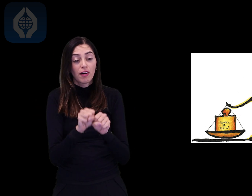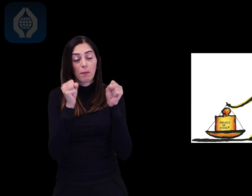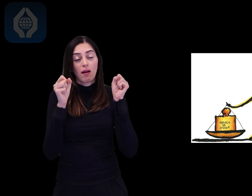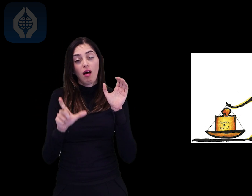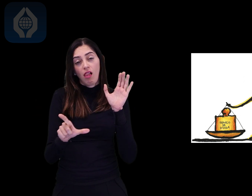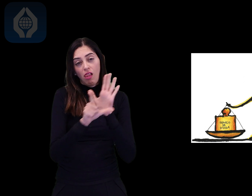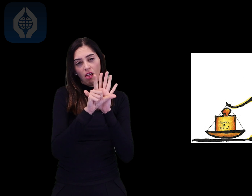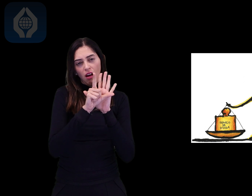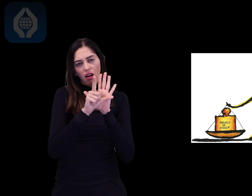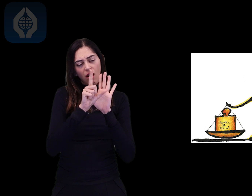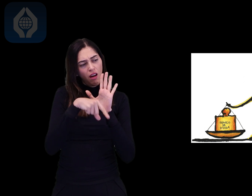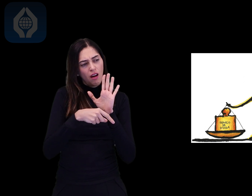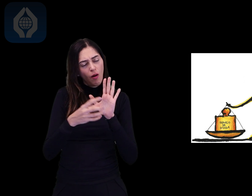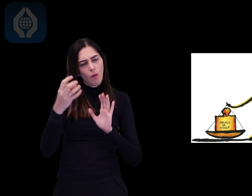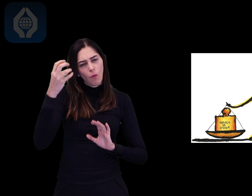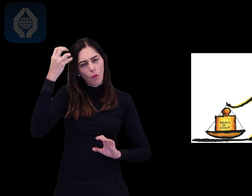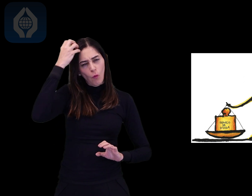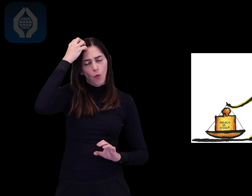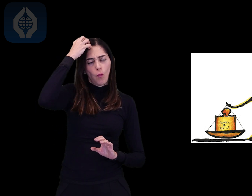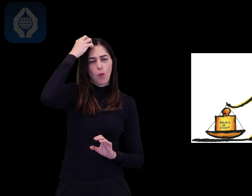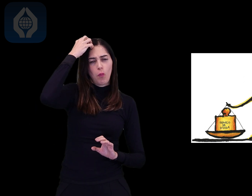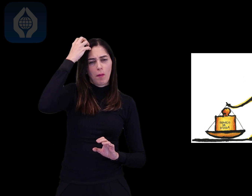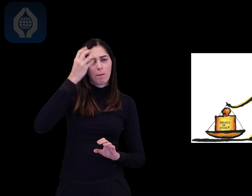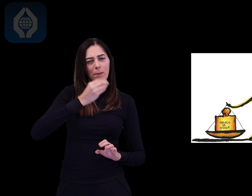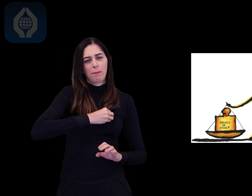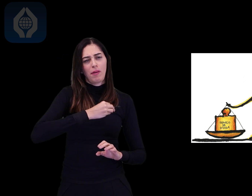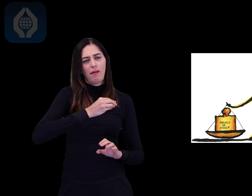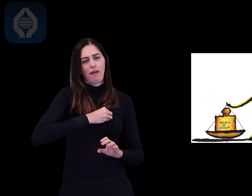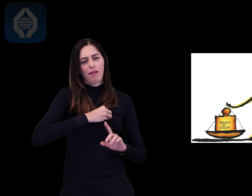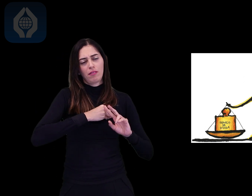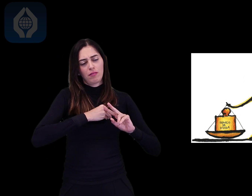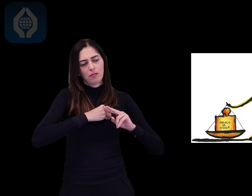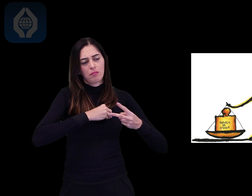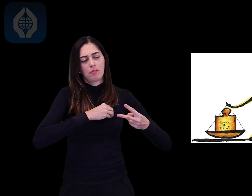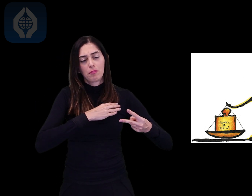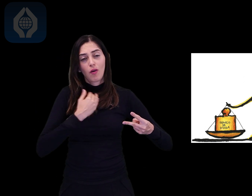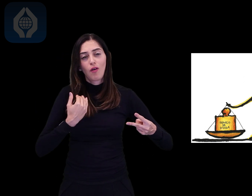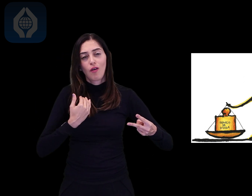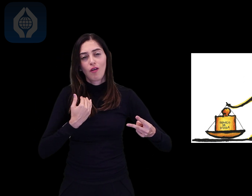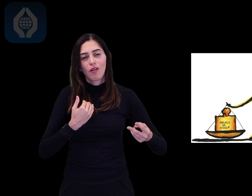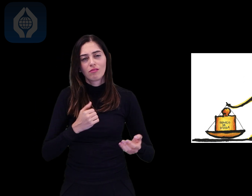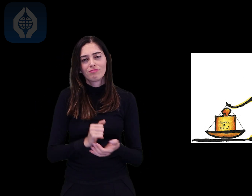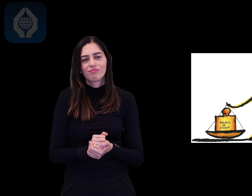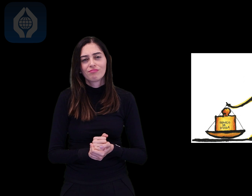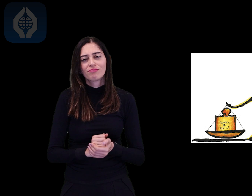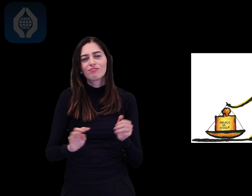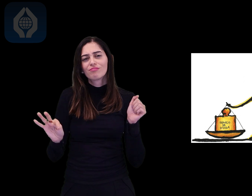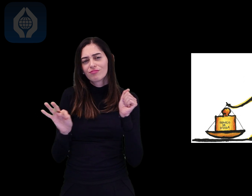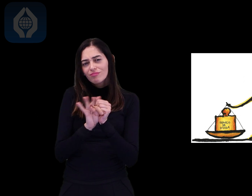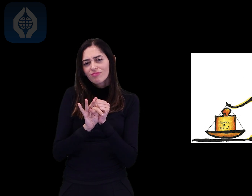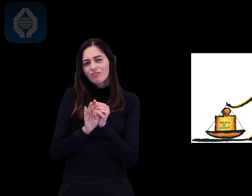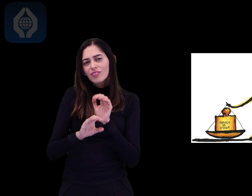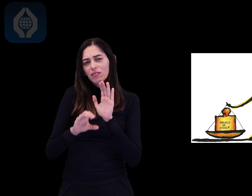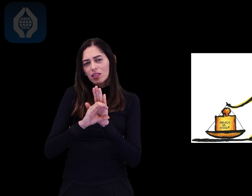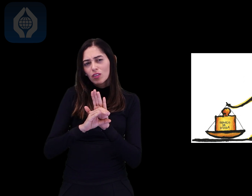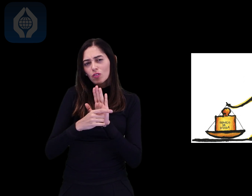mas fracassasse em obedecer apenas uma, essa pessoa ainda teria quebrado toda a lei e seria culpado do